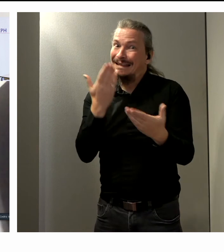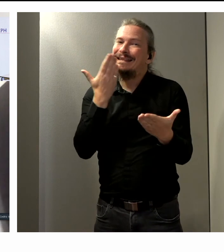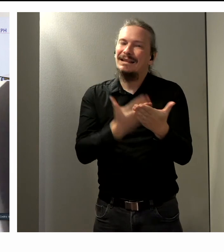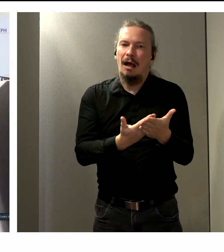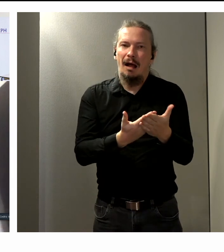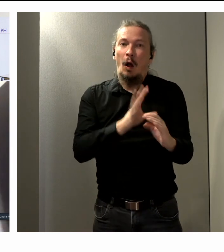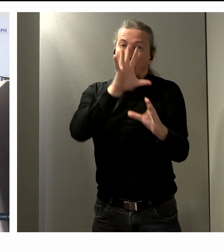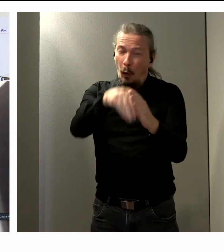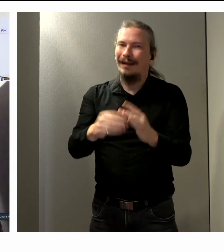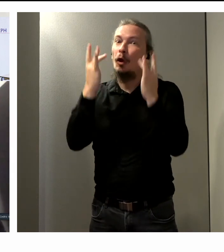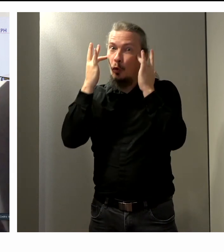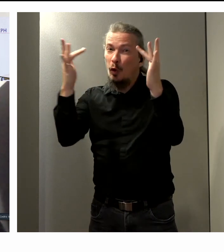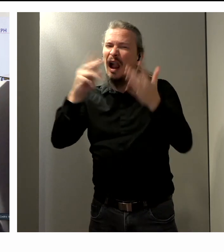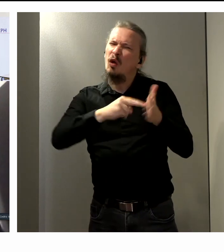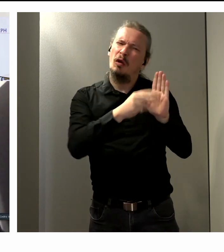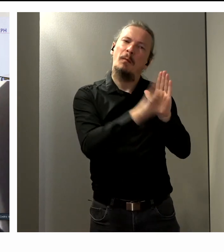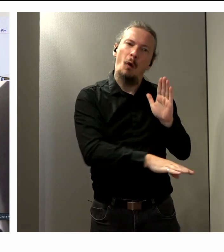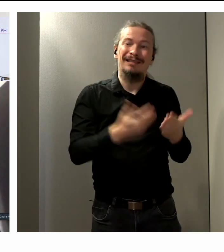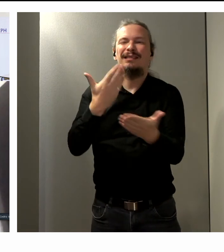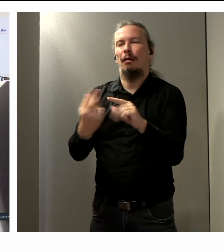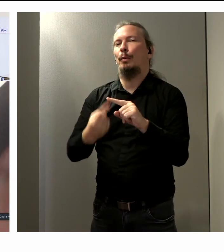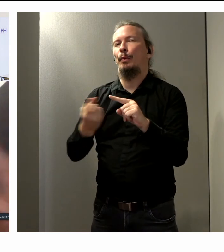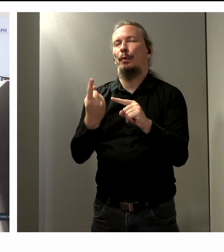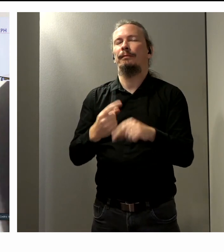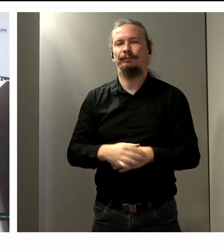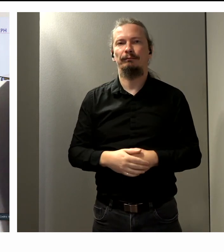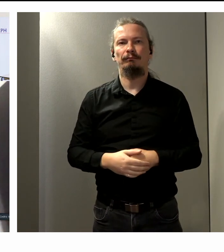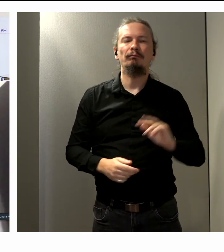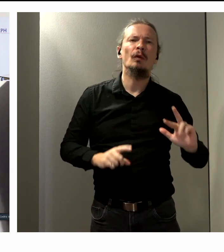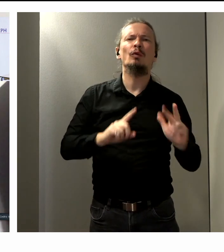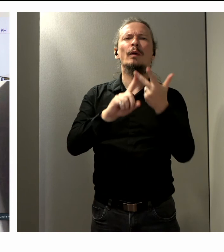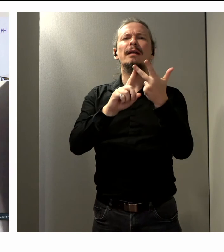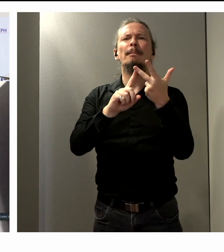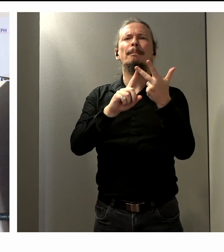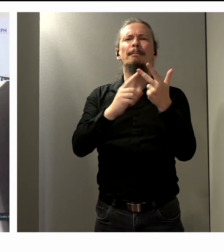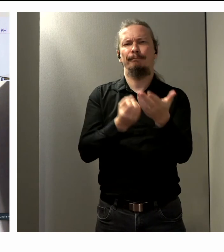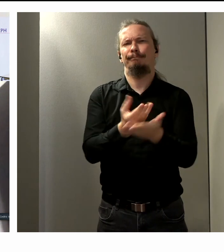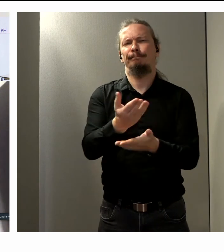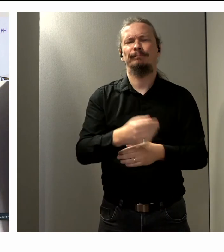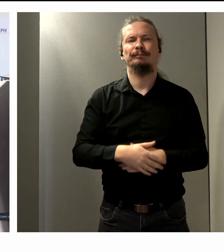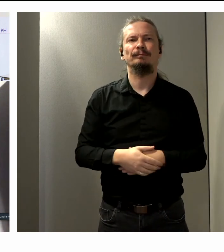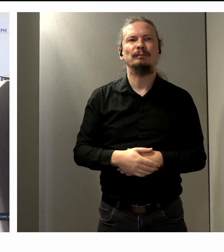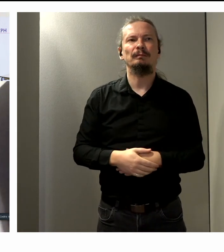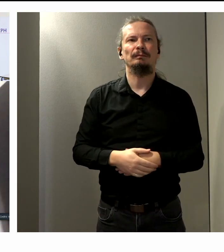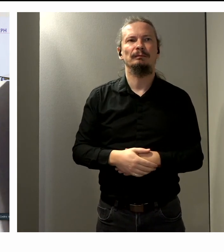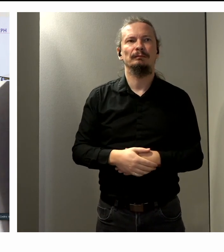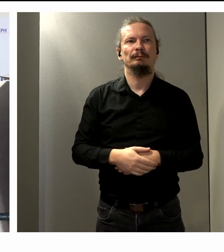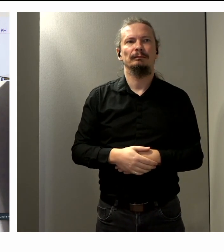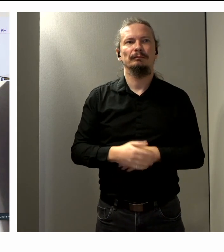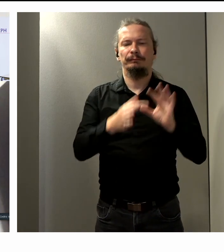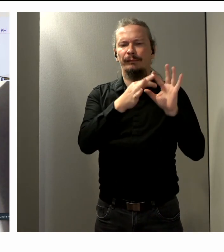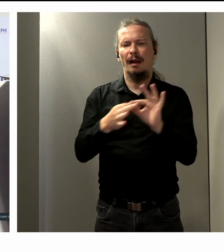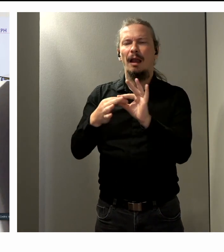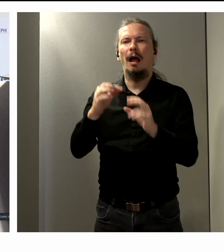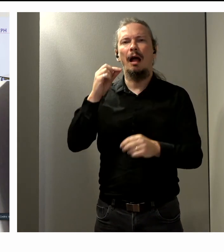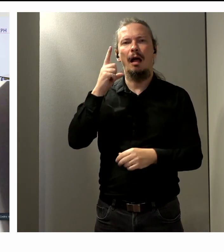joue au niveau culturel bien plus qu'au niveau technologique, me semble fondamental. Le troisième volet sur lequel je vais insister, dans la foulée de l'intervention